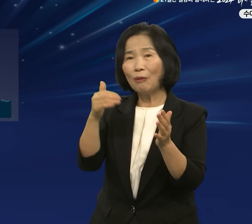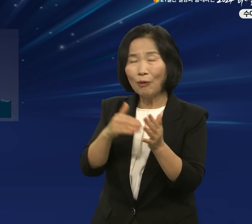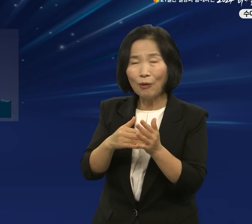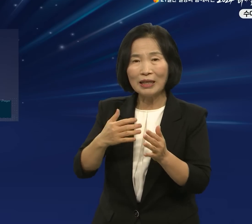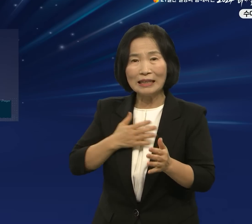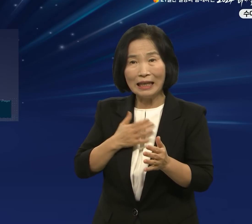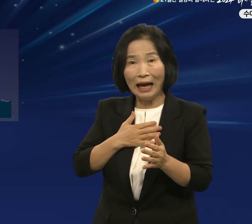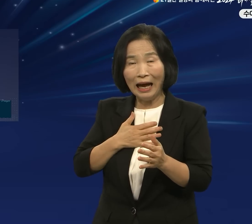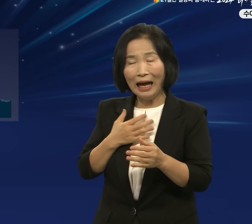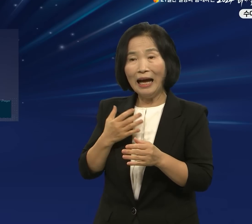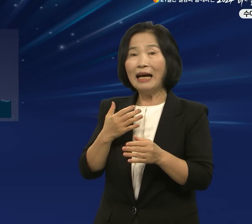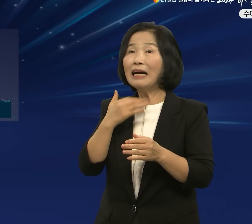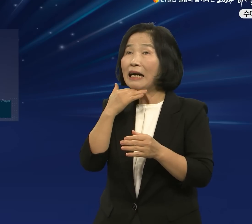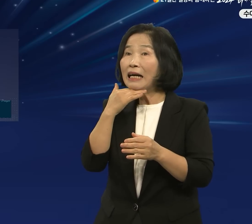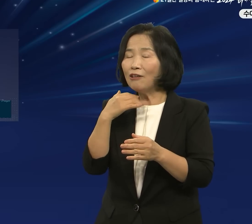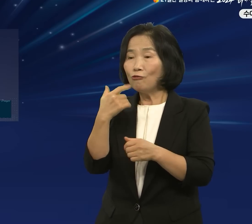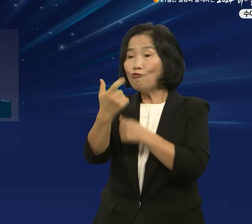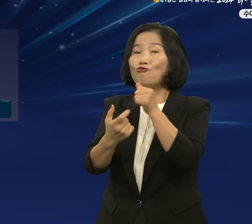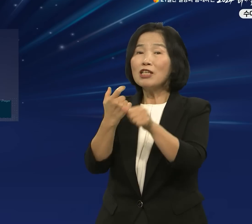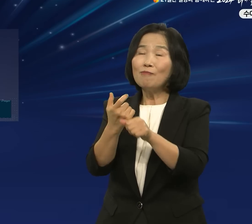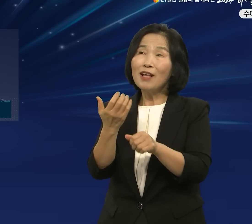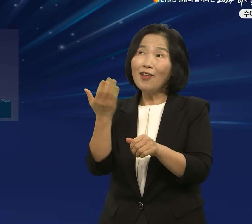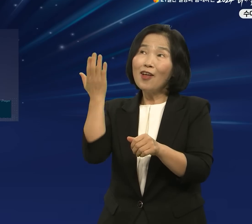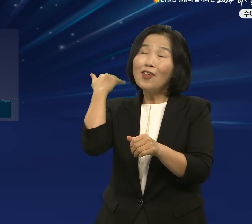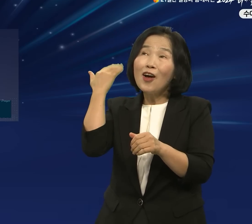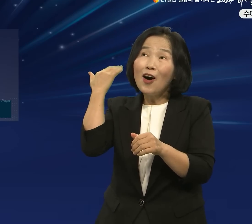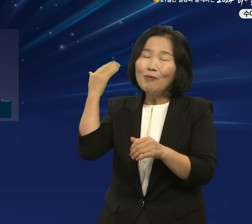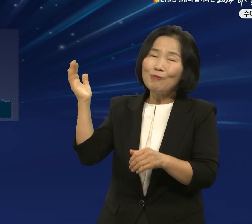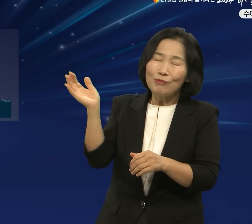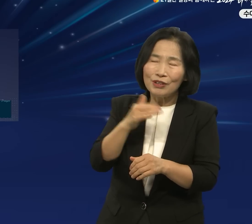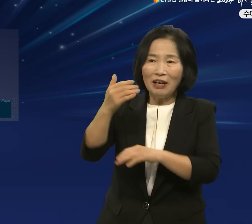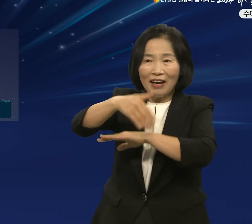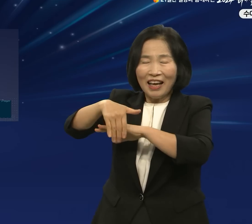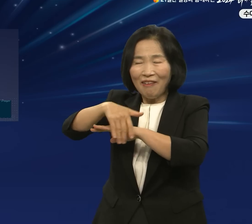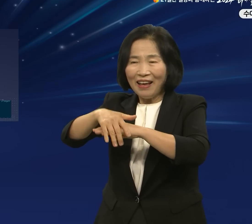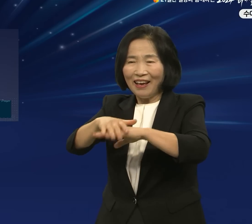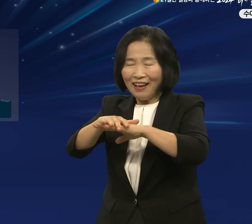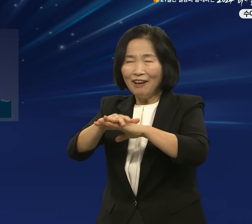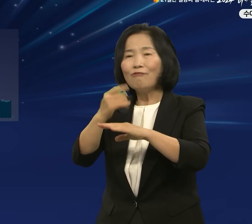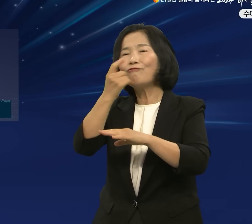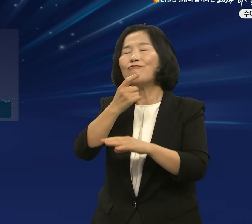정하시고 기뻐하셨을 줄은 정말 몰랐습니다.